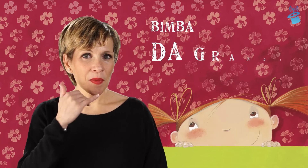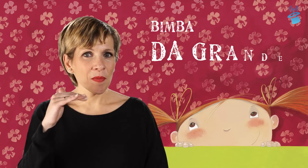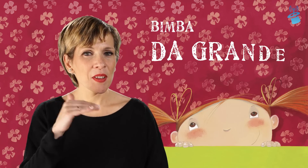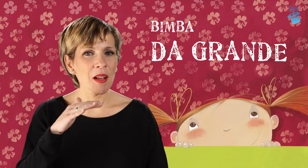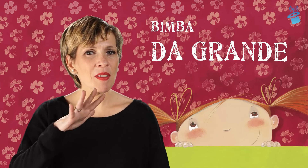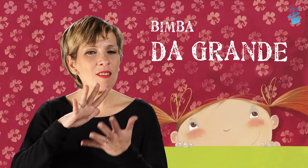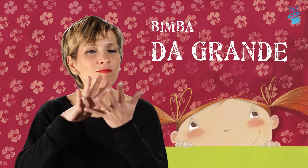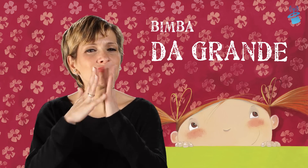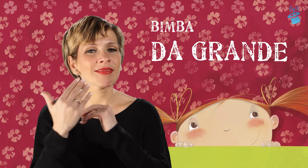Bimba da grande.